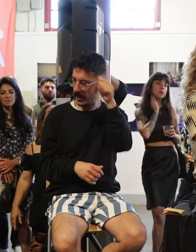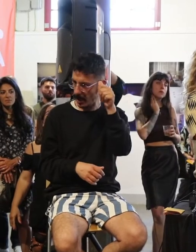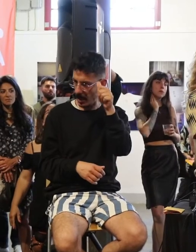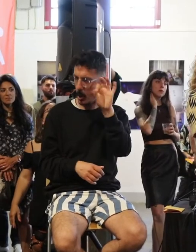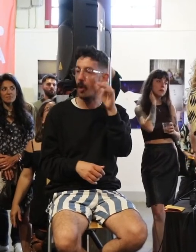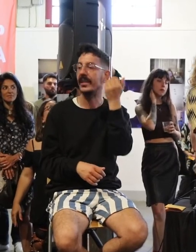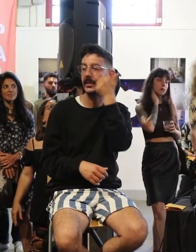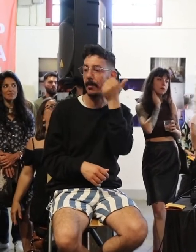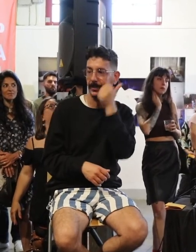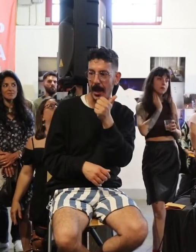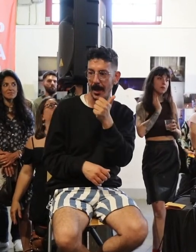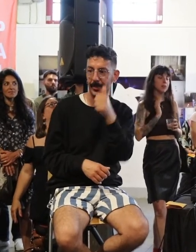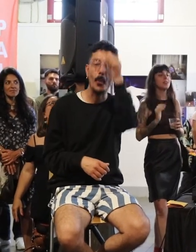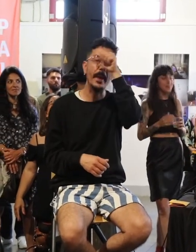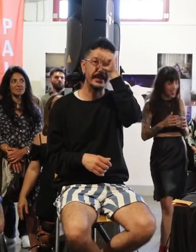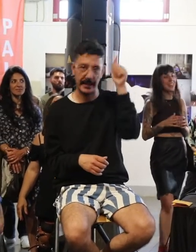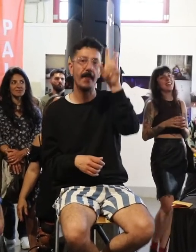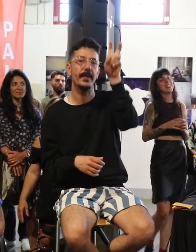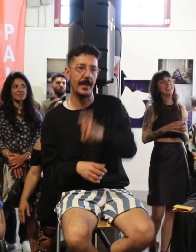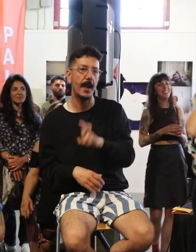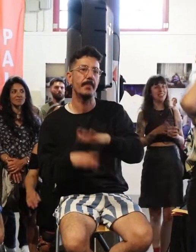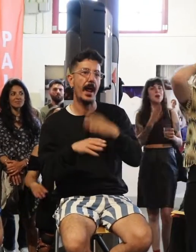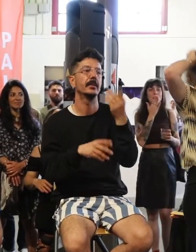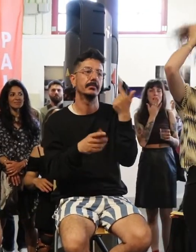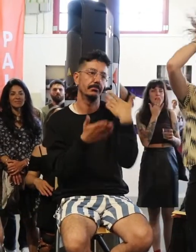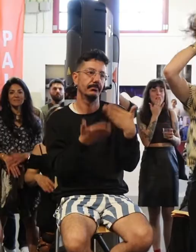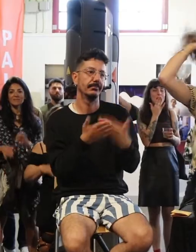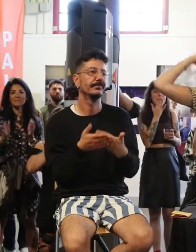no? Sí? Vale.